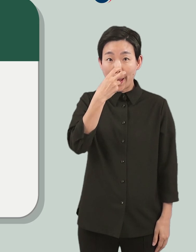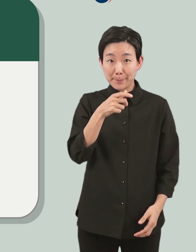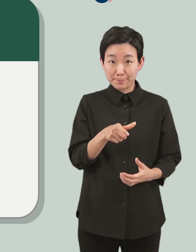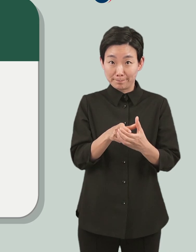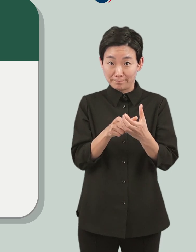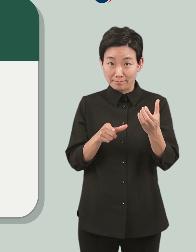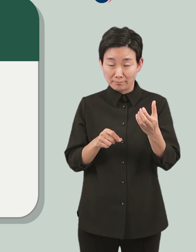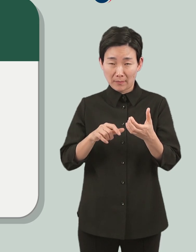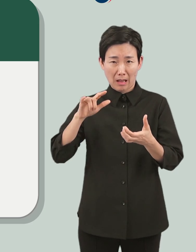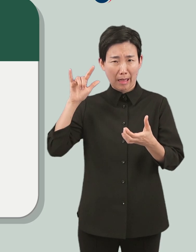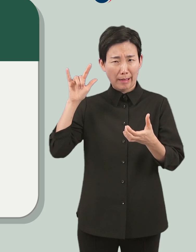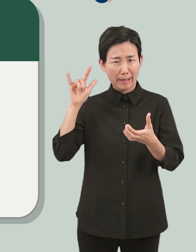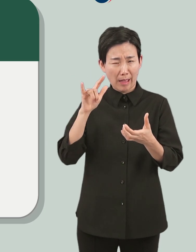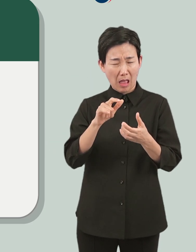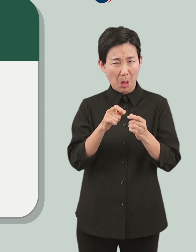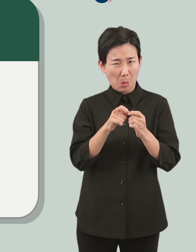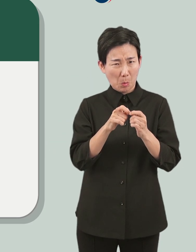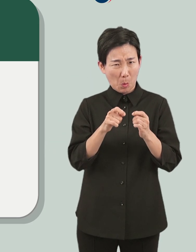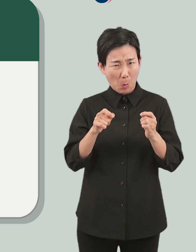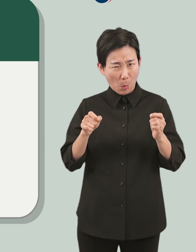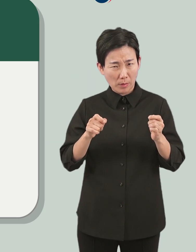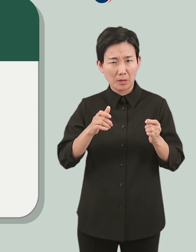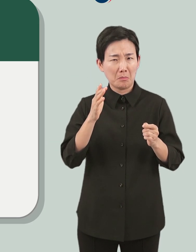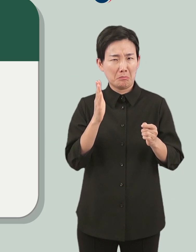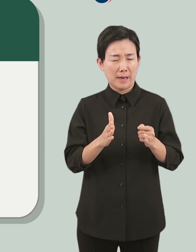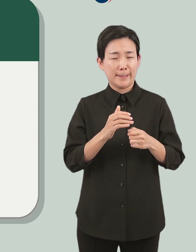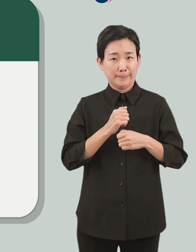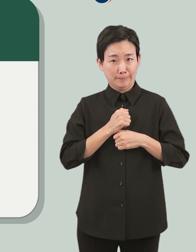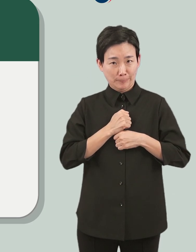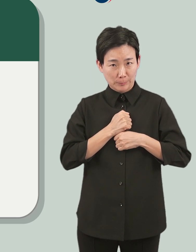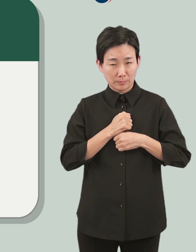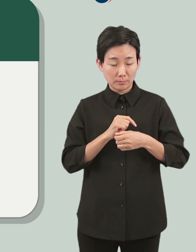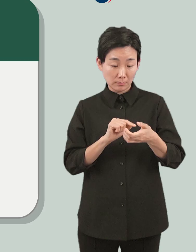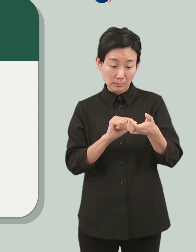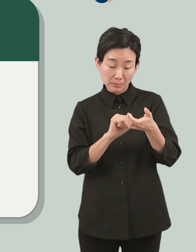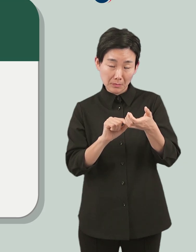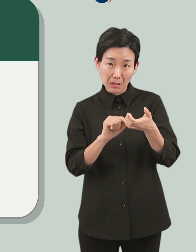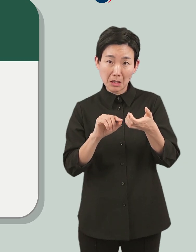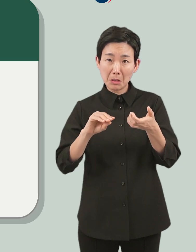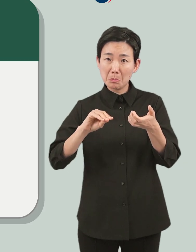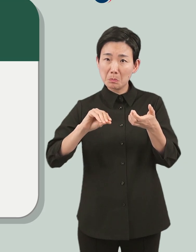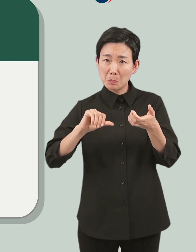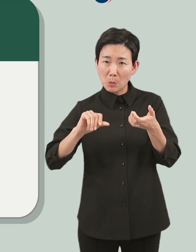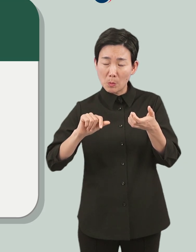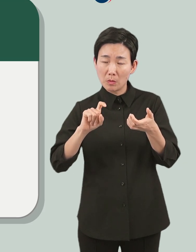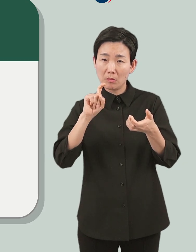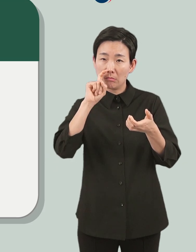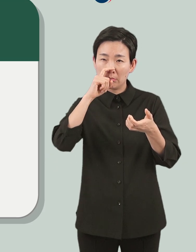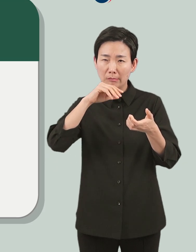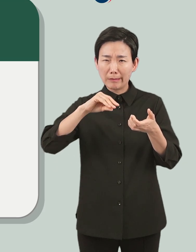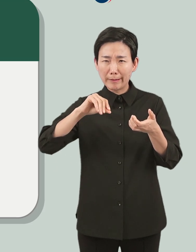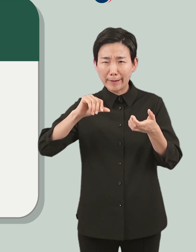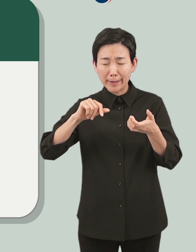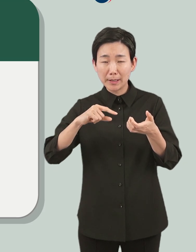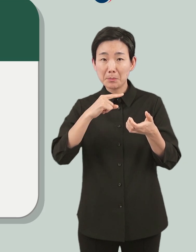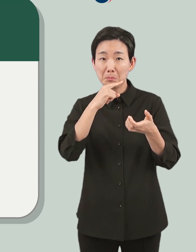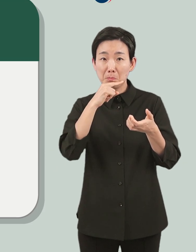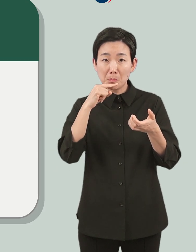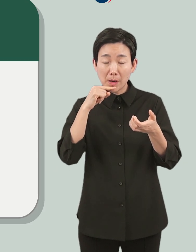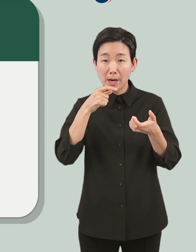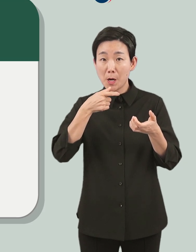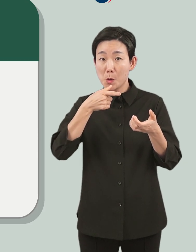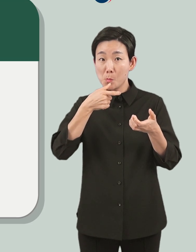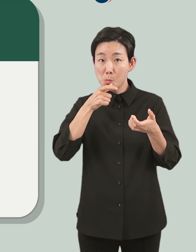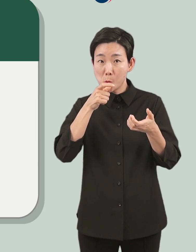직사광선에 장시간 노출하지 않도록 주의해야 하며 검사지 삽입부에 흙, 먼지, 혈액 또는 물이 들어가지 않도록